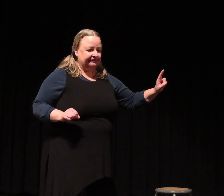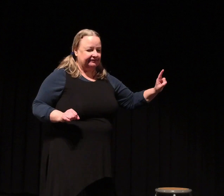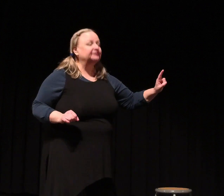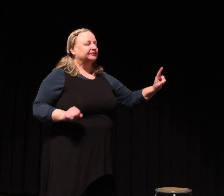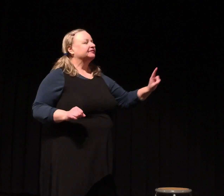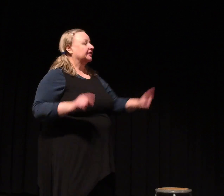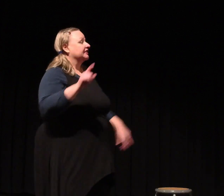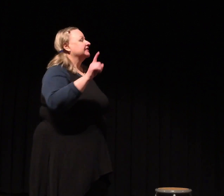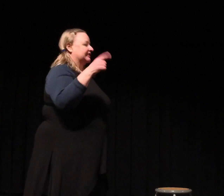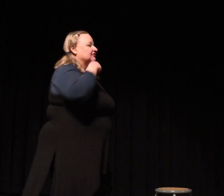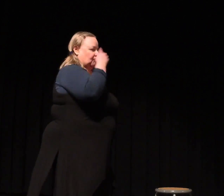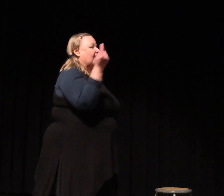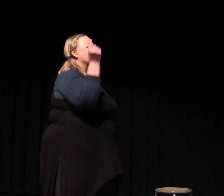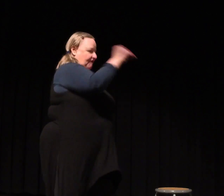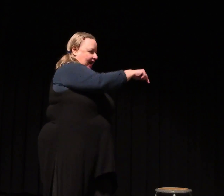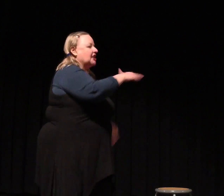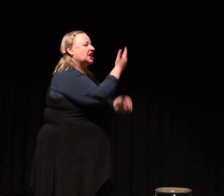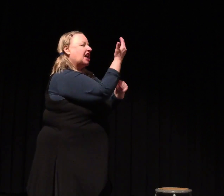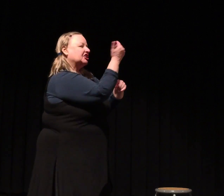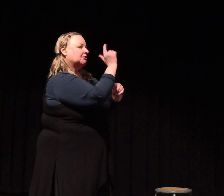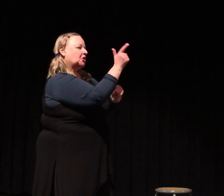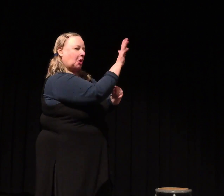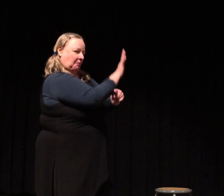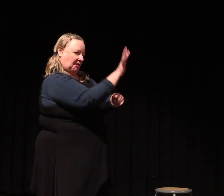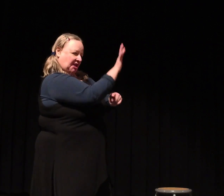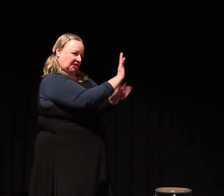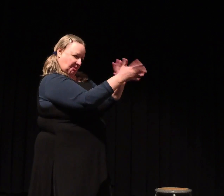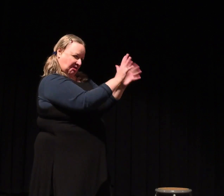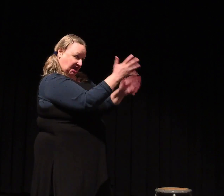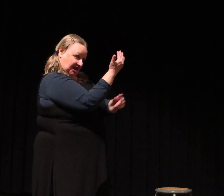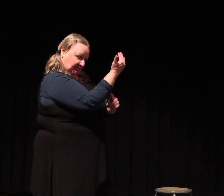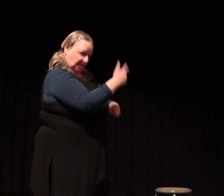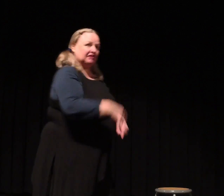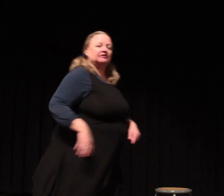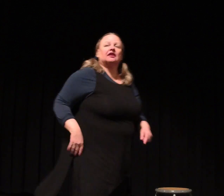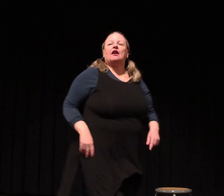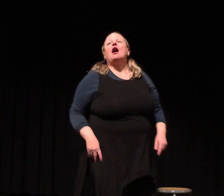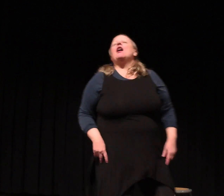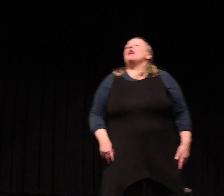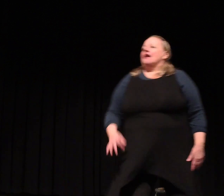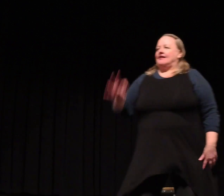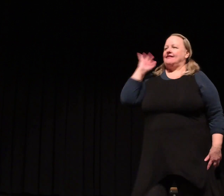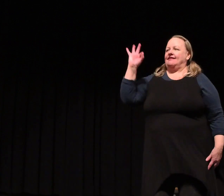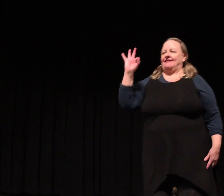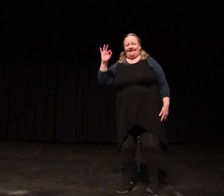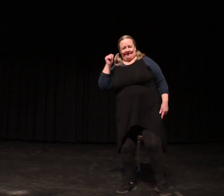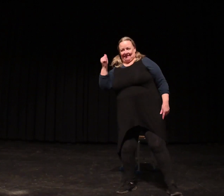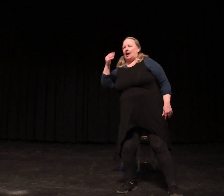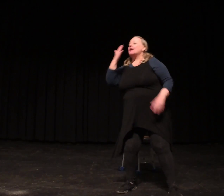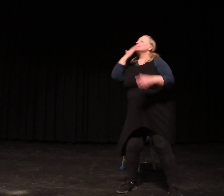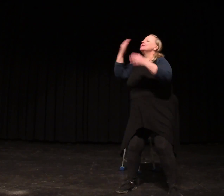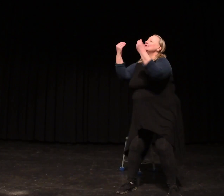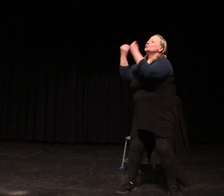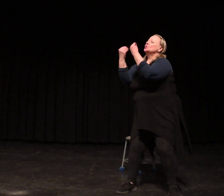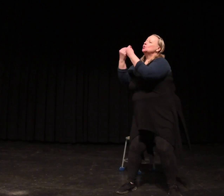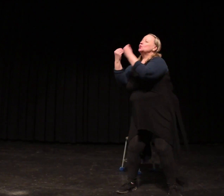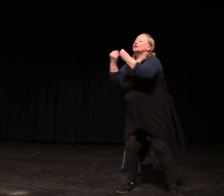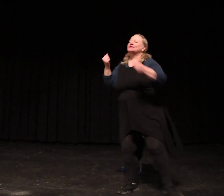là. OK. Oui, c'est ça. Le médecin va venir dans 15 minutes à peu près. OK, parfait.